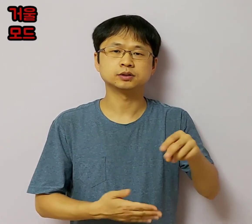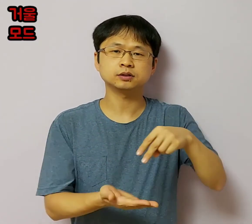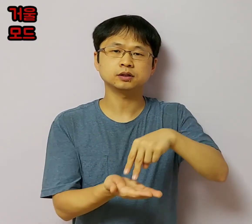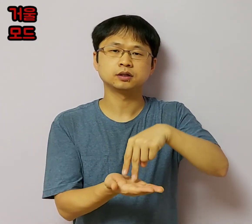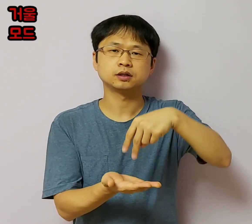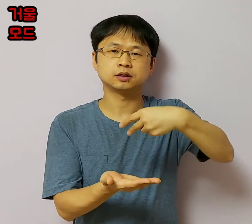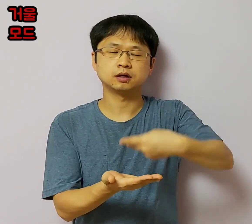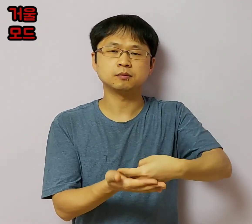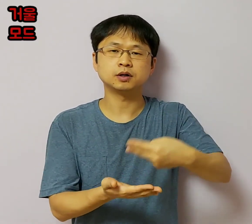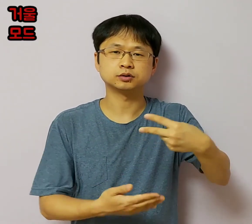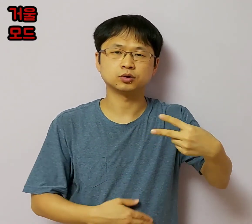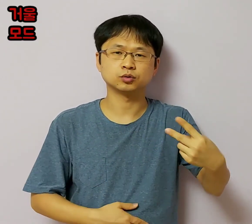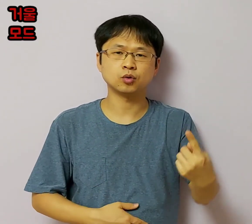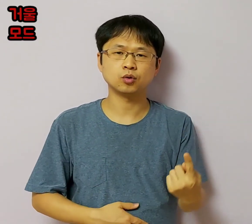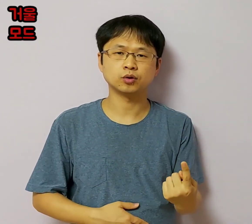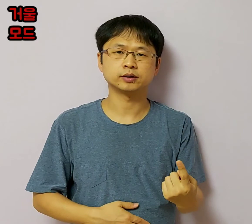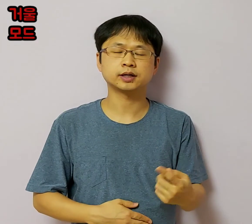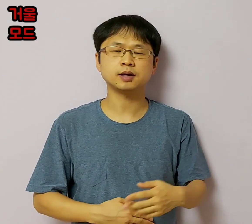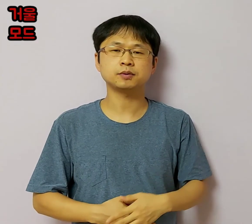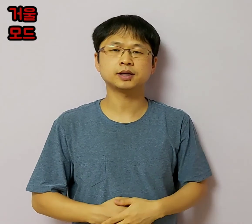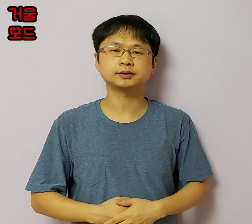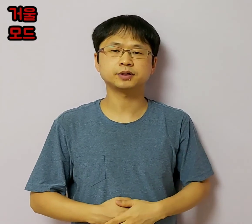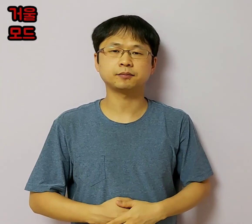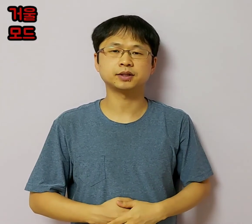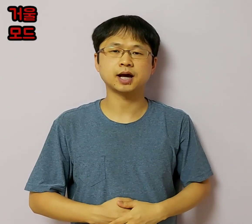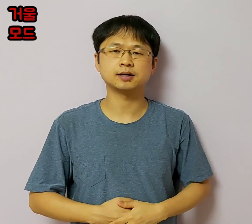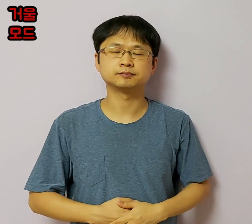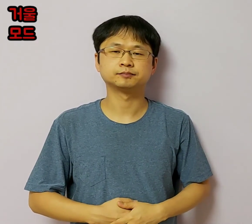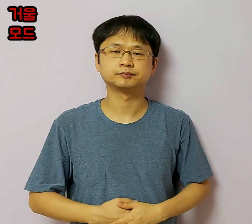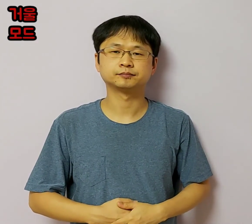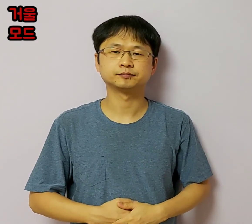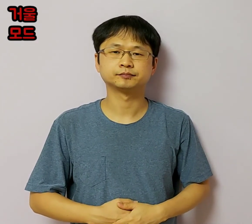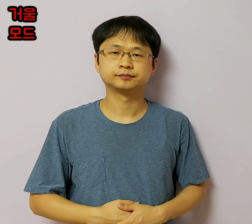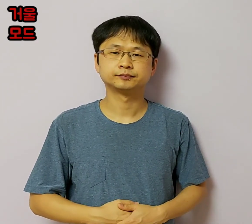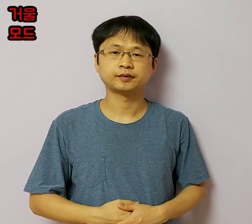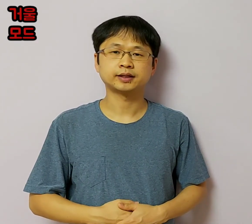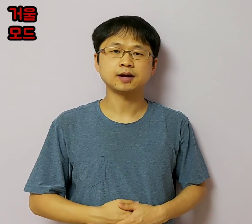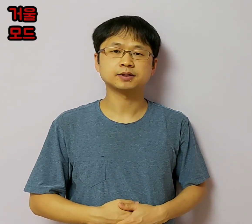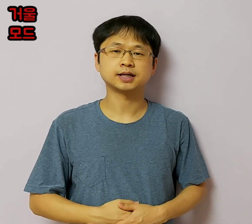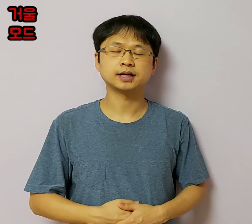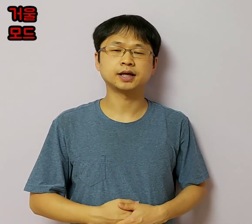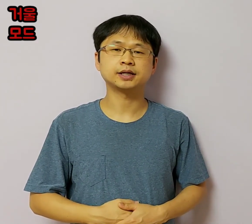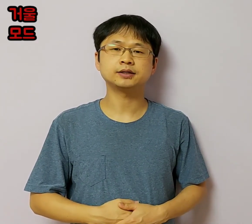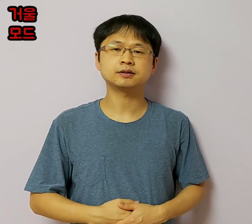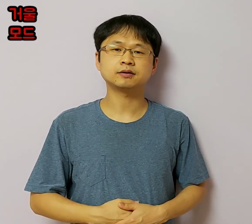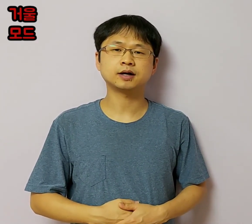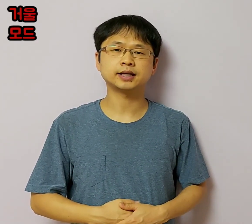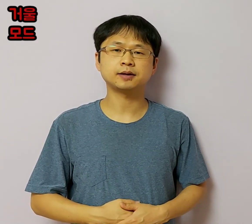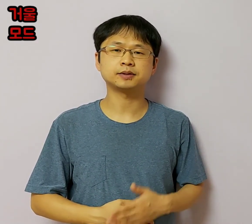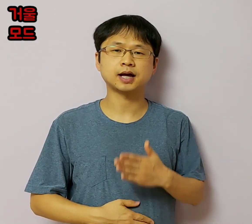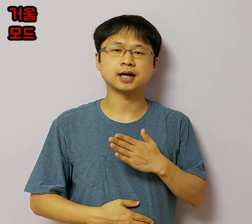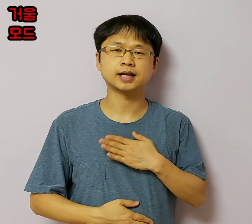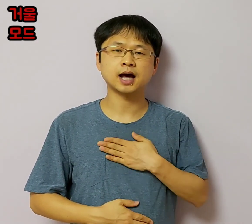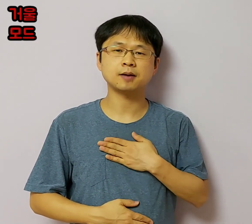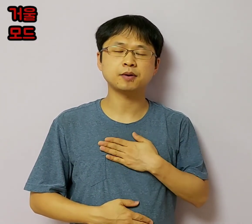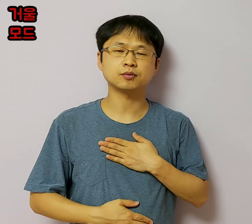때로는 넘어져도 이렇게 표현하시면 됩니다. 네, 다음 가사 내 길을 걸어가네입니다. 나